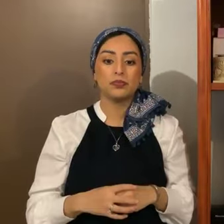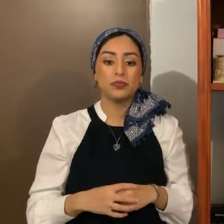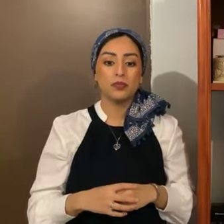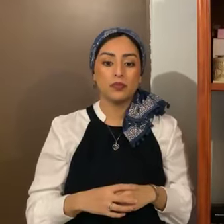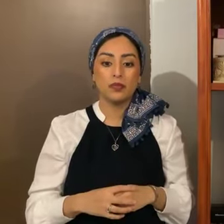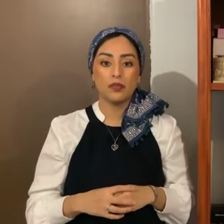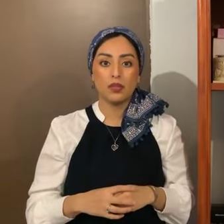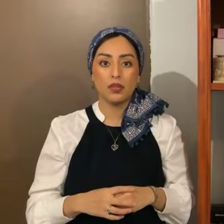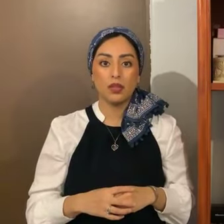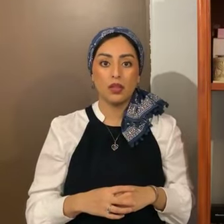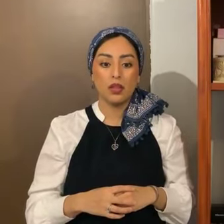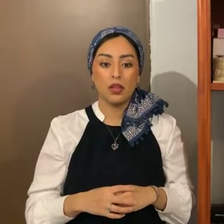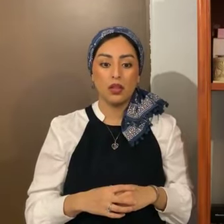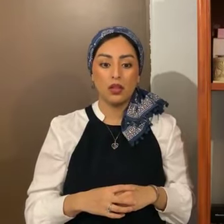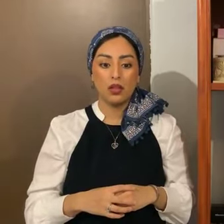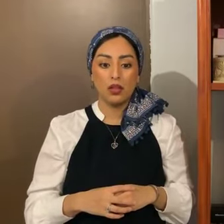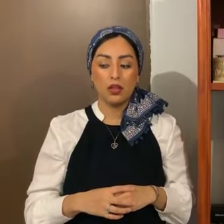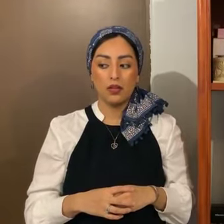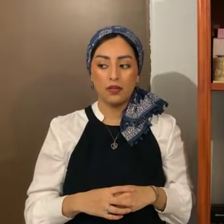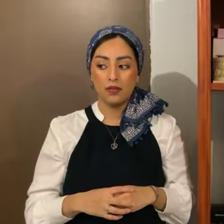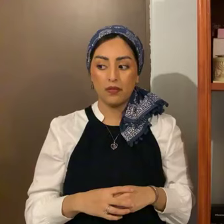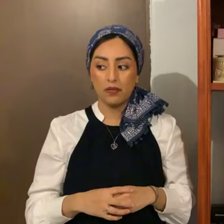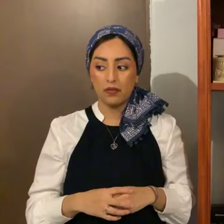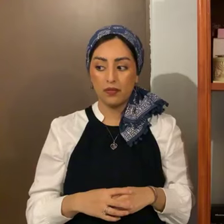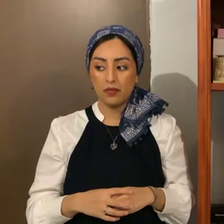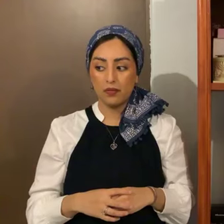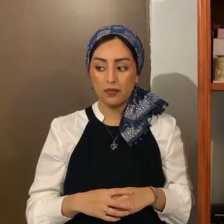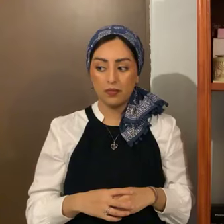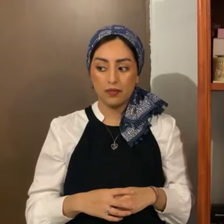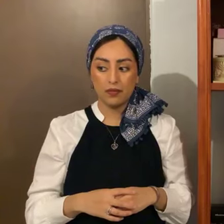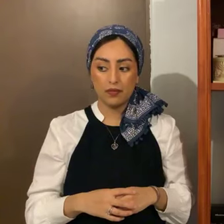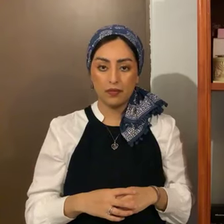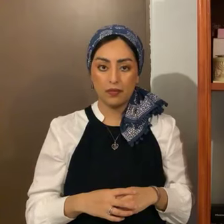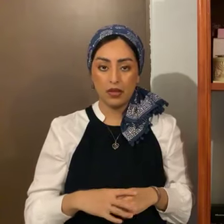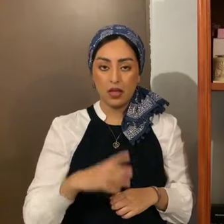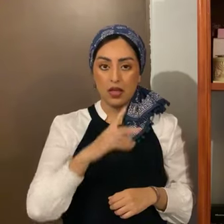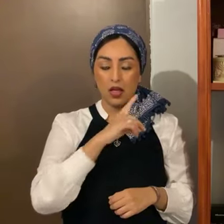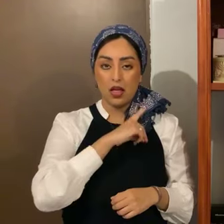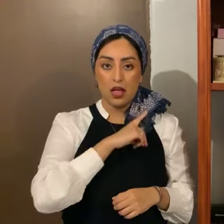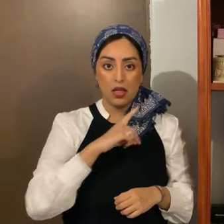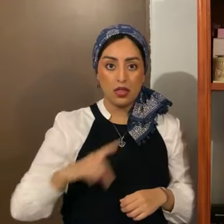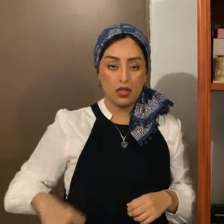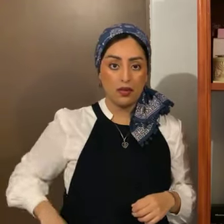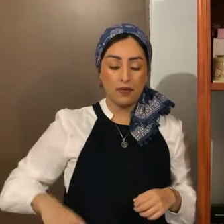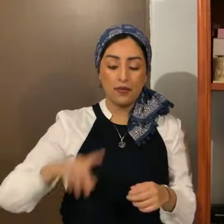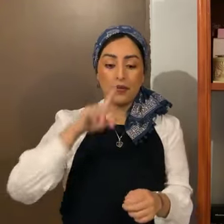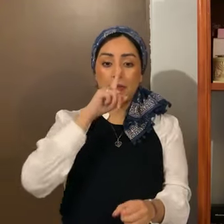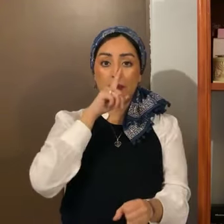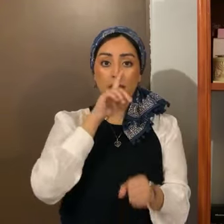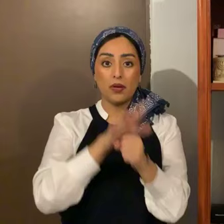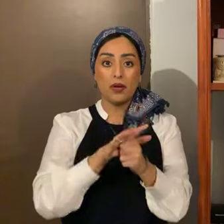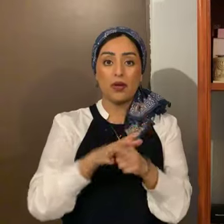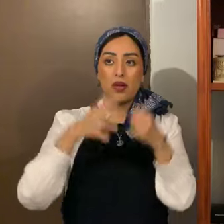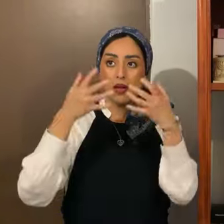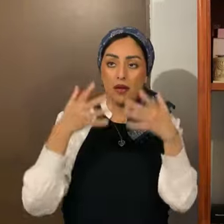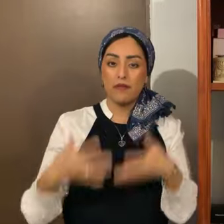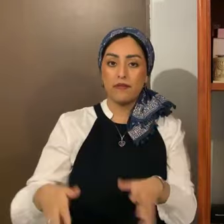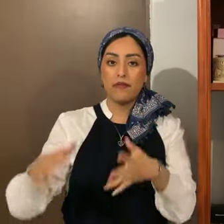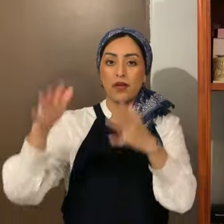que le fuera afligida por sus enemigos, el rey David prometió